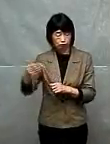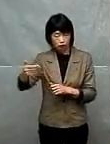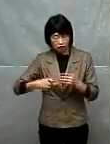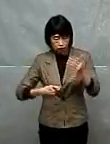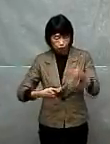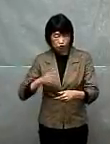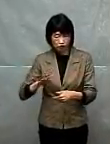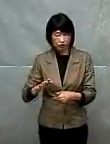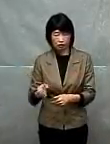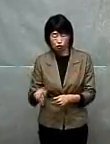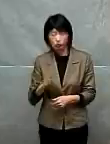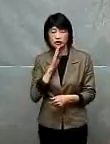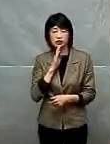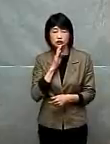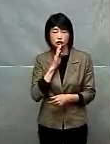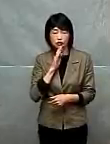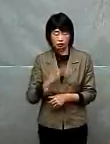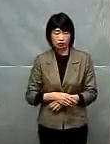ての